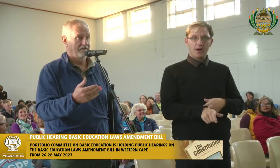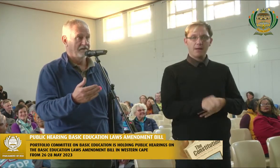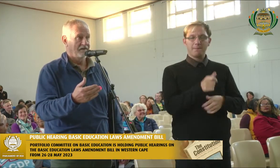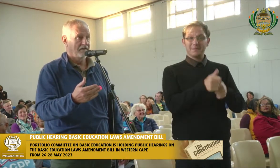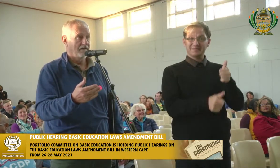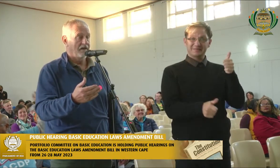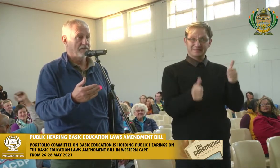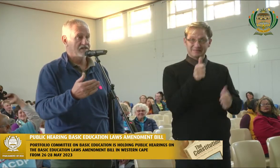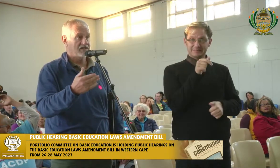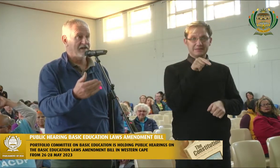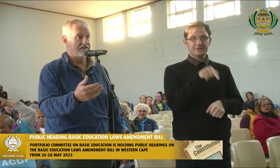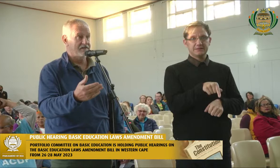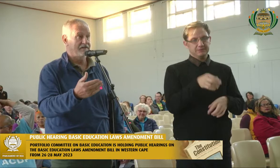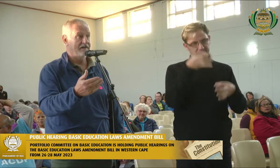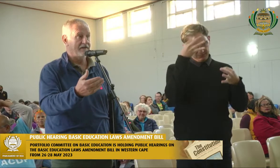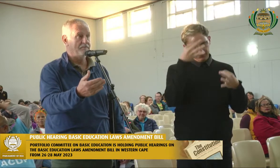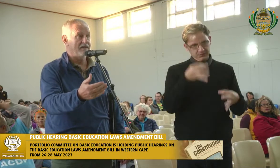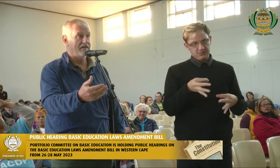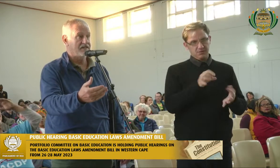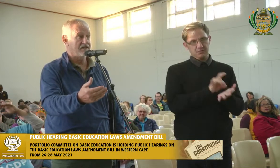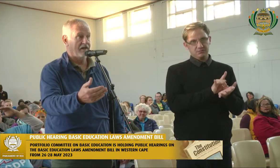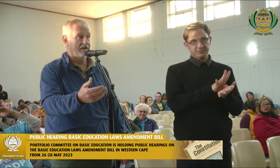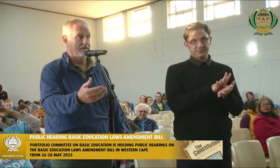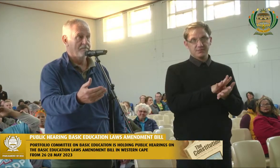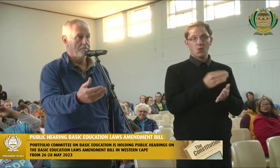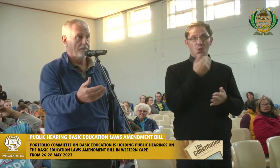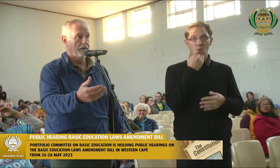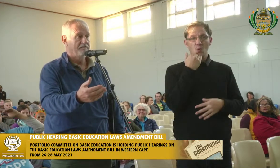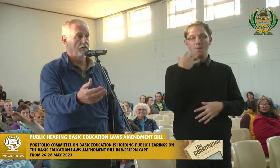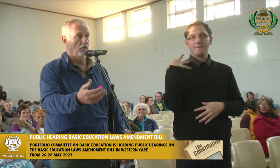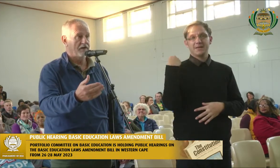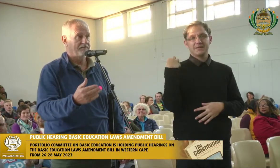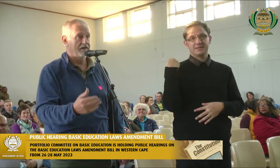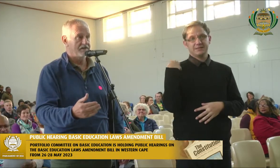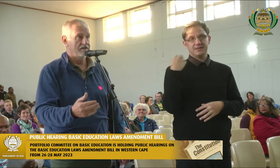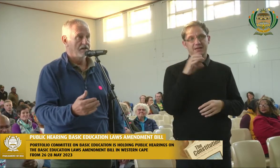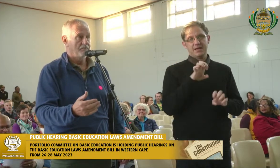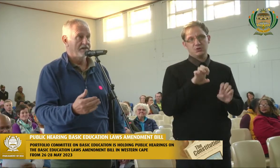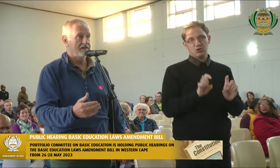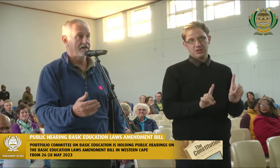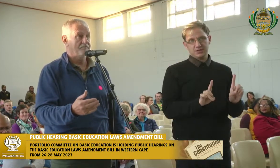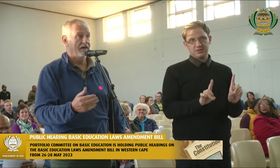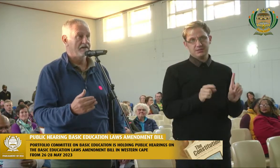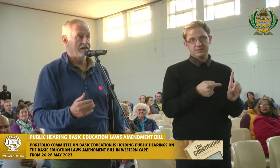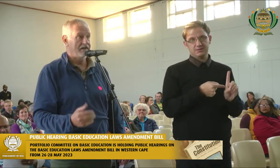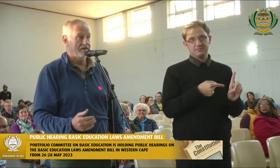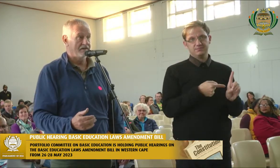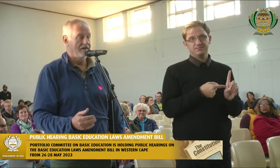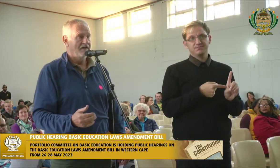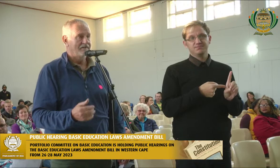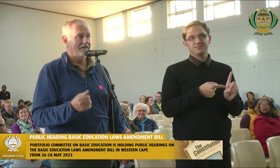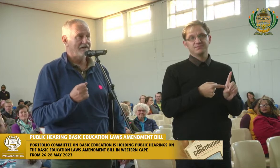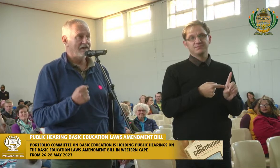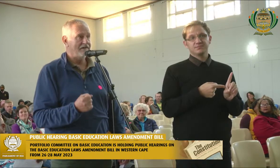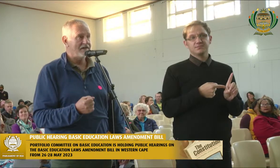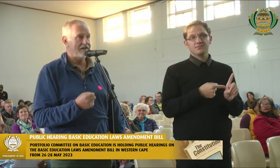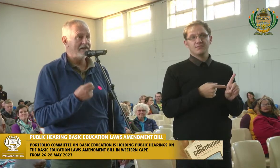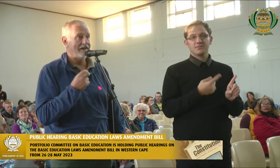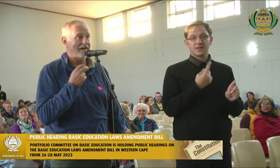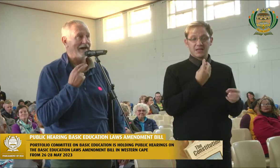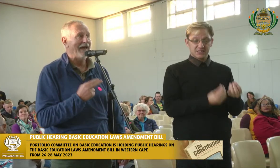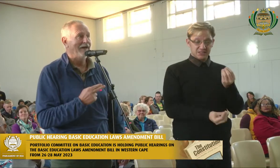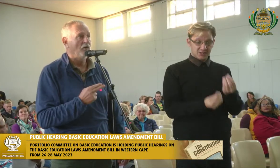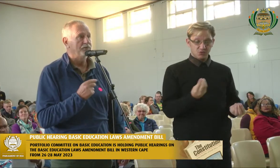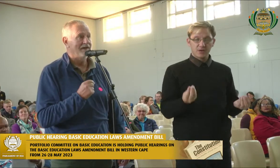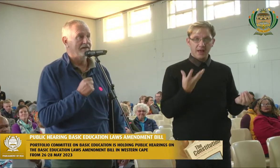onderwyshoof beslis deur die minister van onderwys, minister Meinier, dat kinders